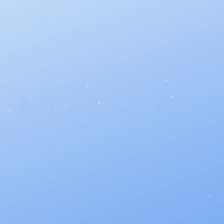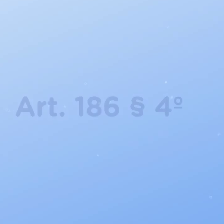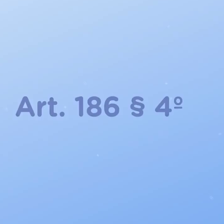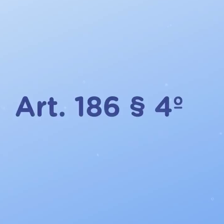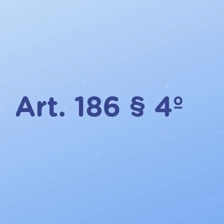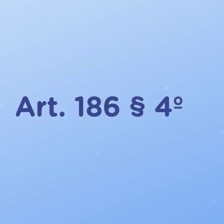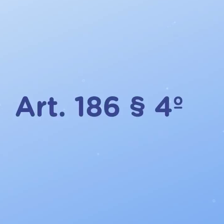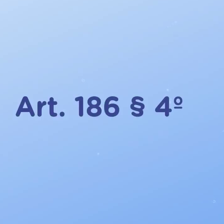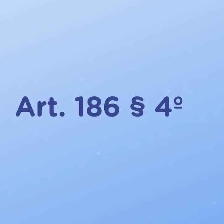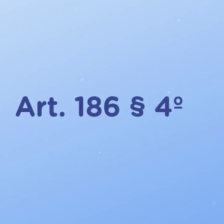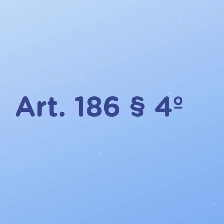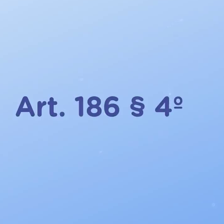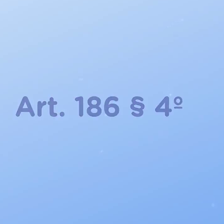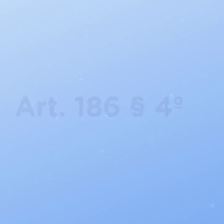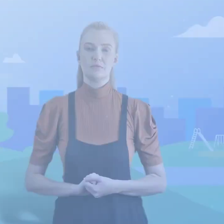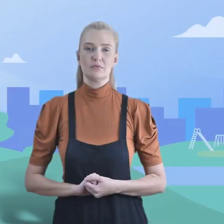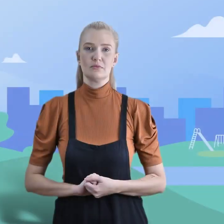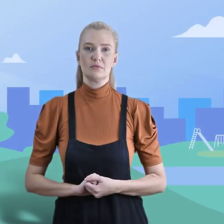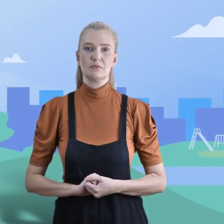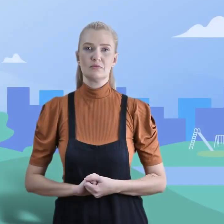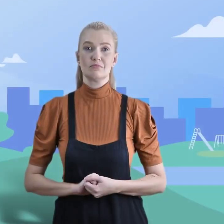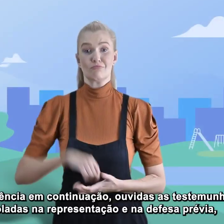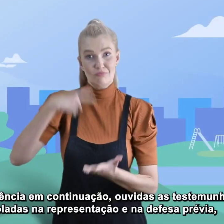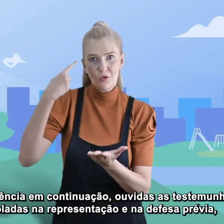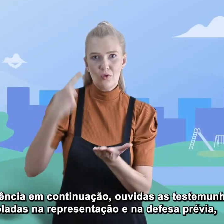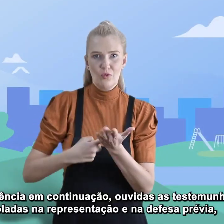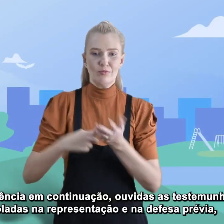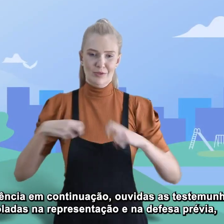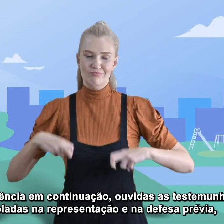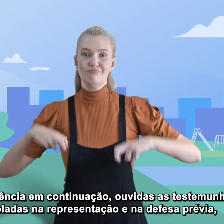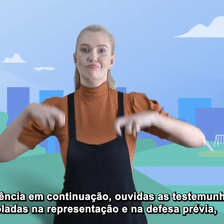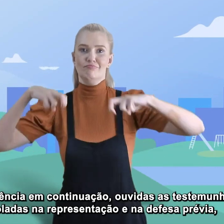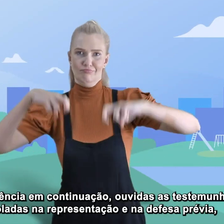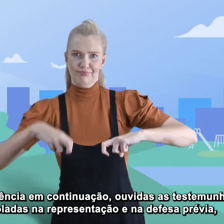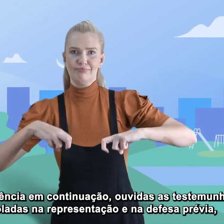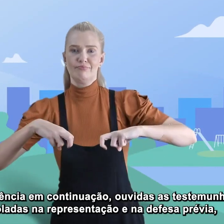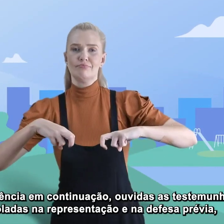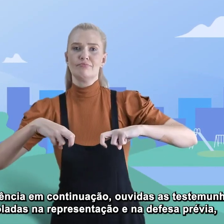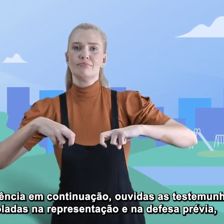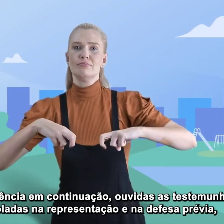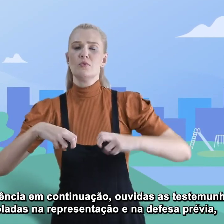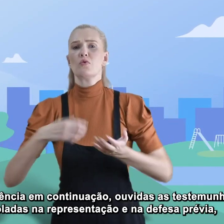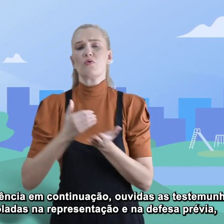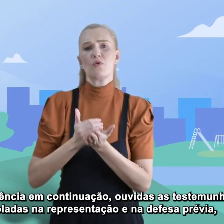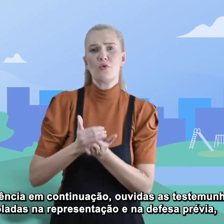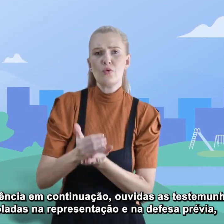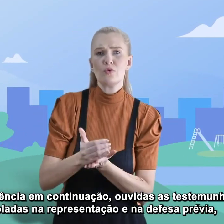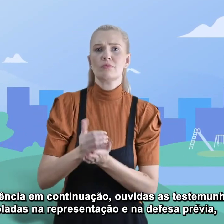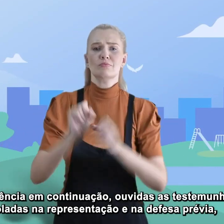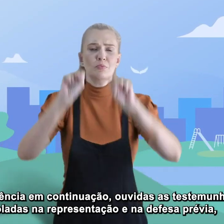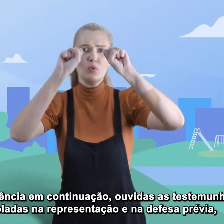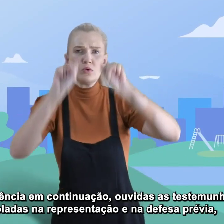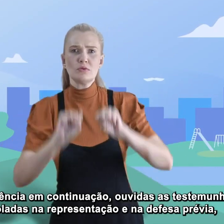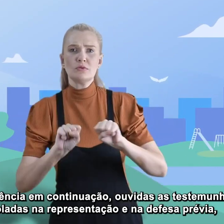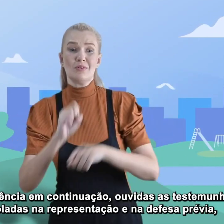Artigo 186, parágrafo 4º. Na audiência em continuação, ouvidas as testemunhas